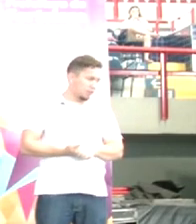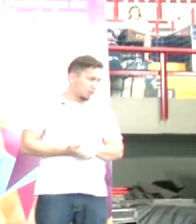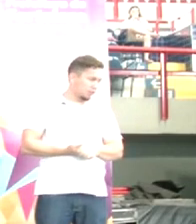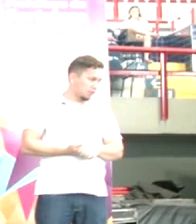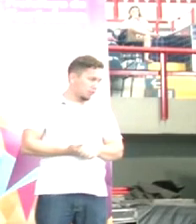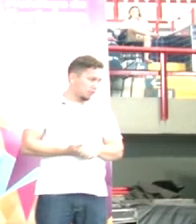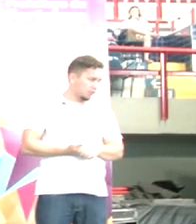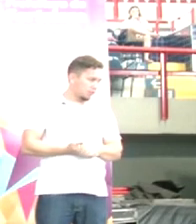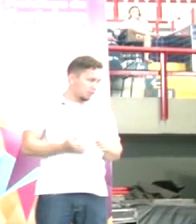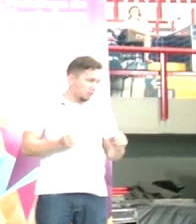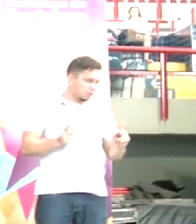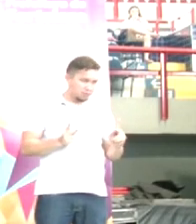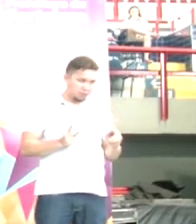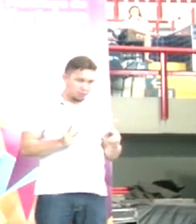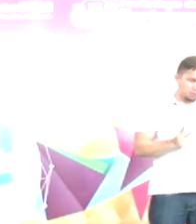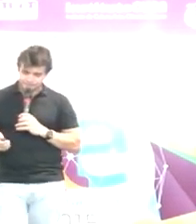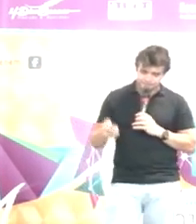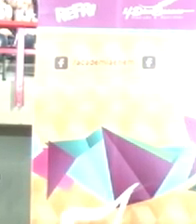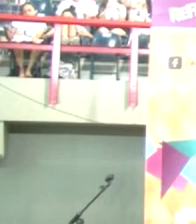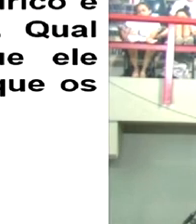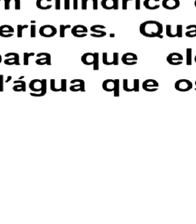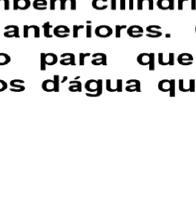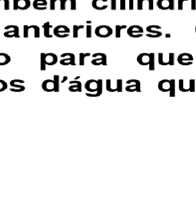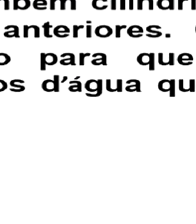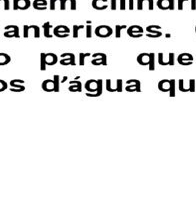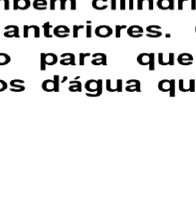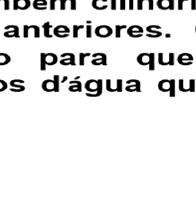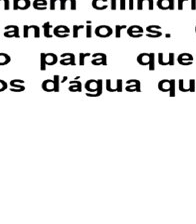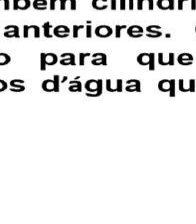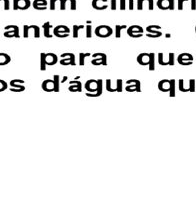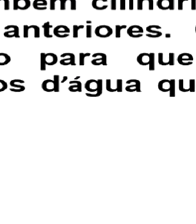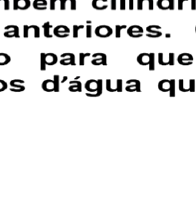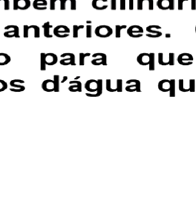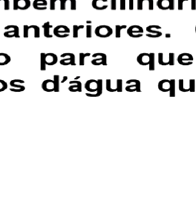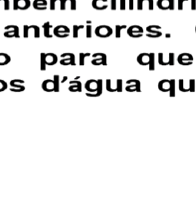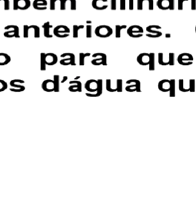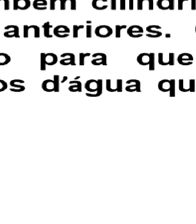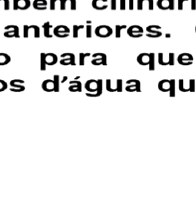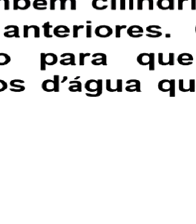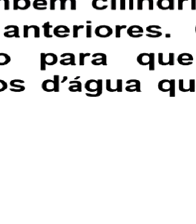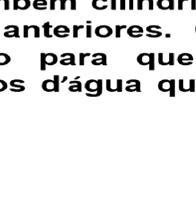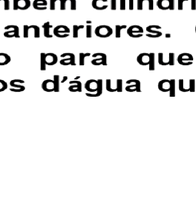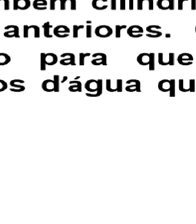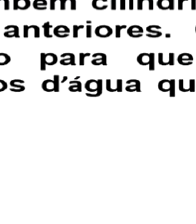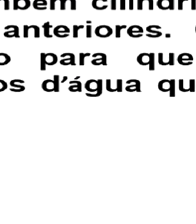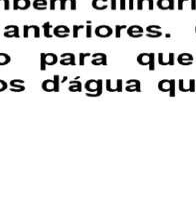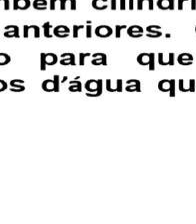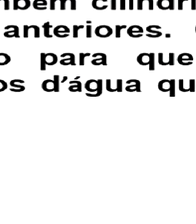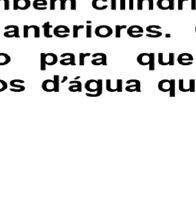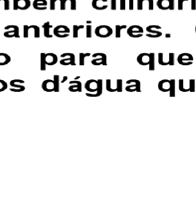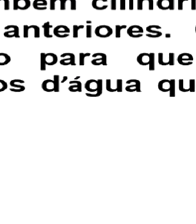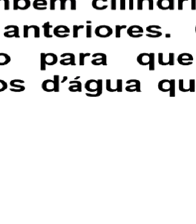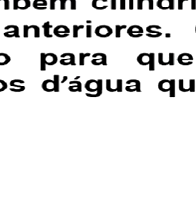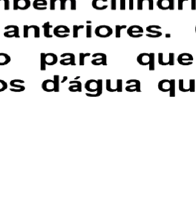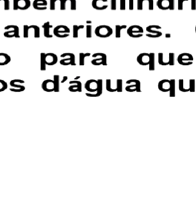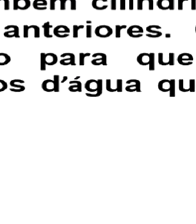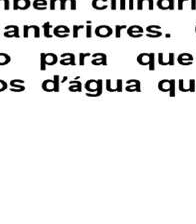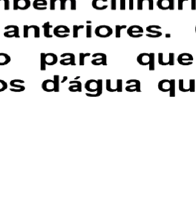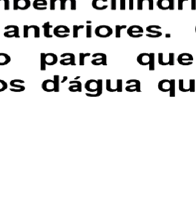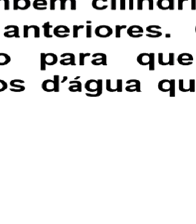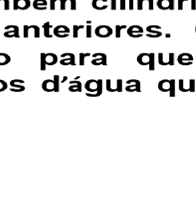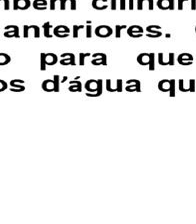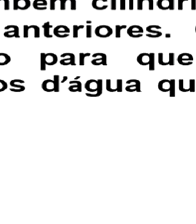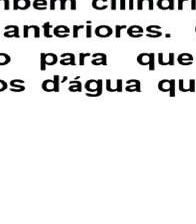fazer. Tá certo? Vamos lá. Primeira questão diz assim: 4 tubos